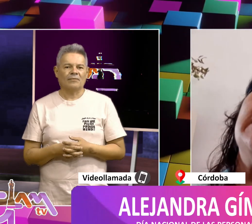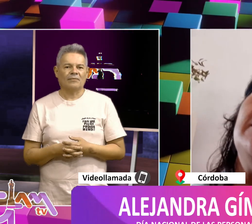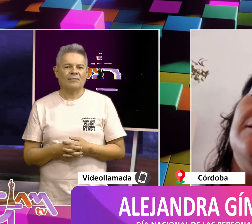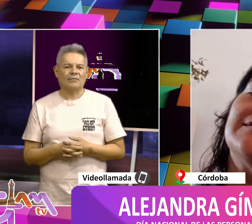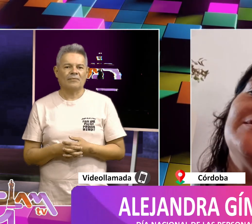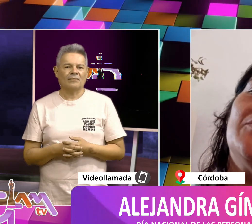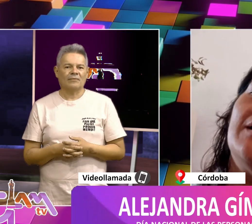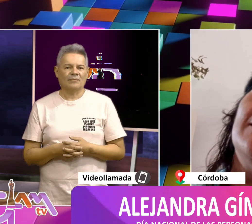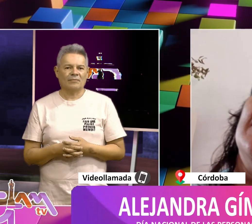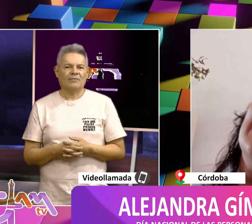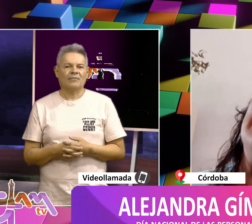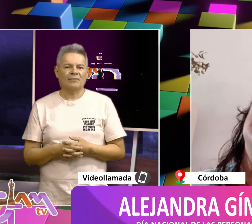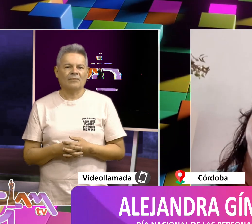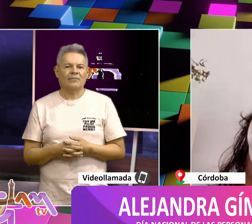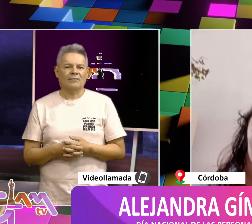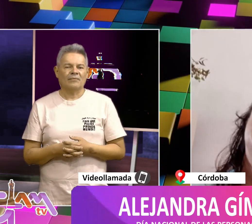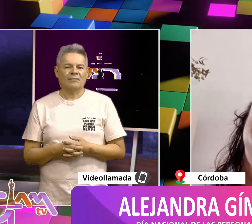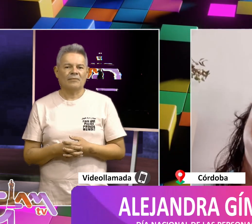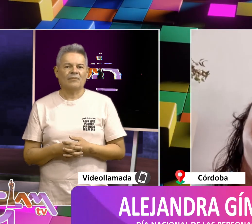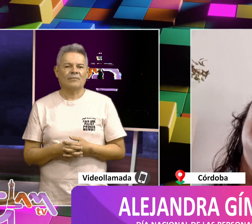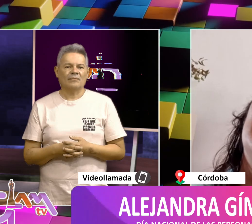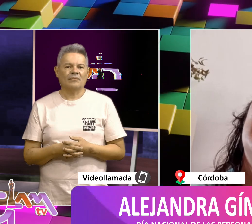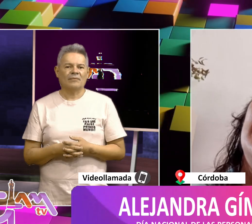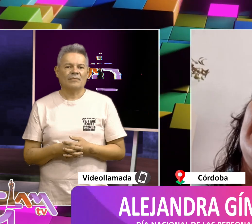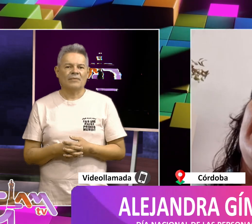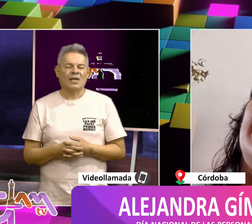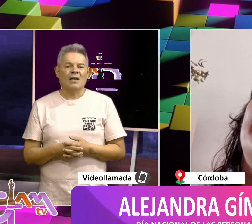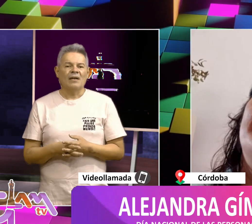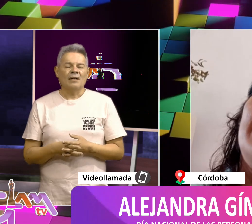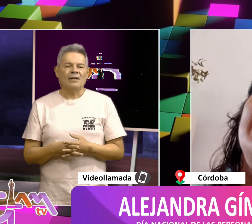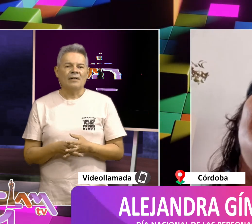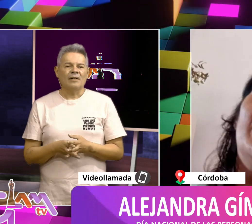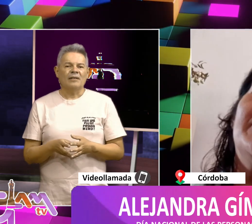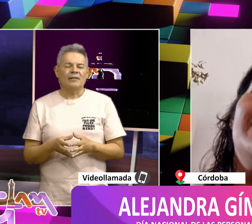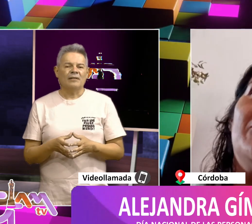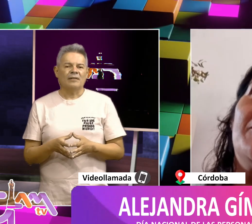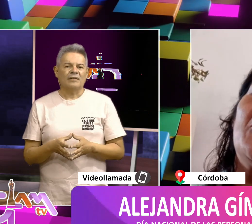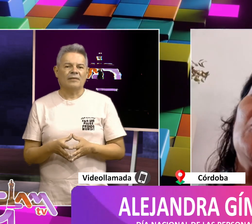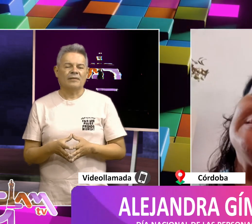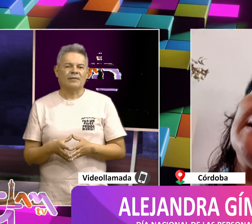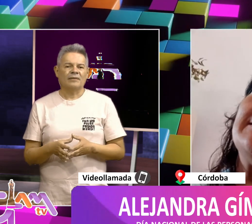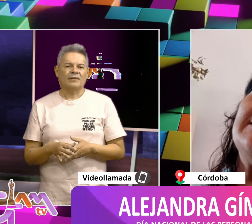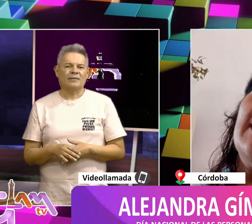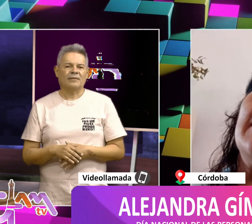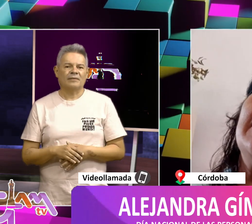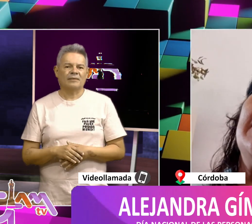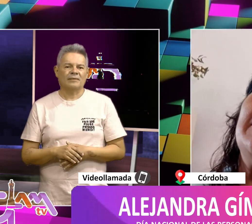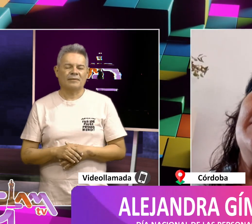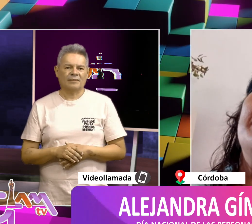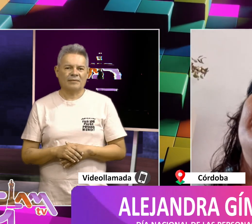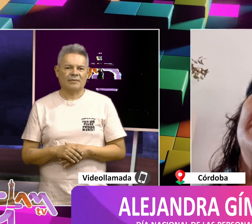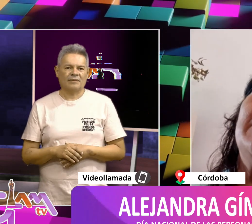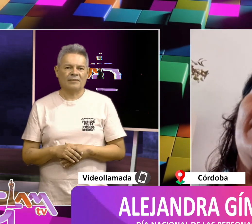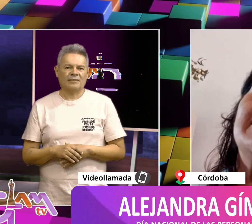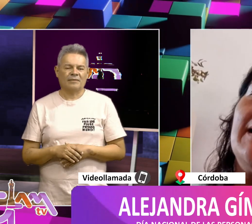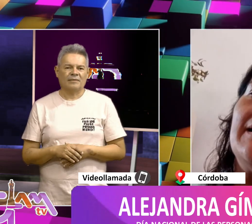Señas Internacional en todo el mundo. Es importante tomar conciencia